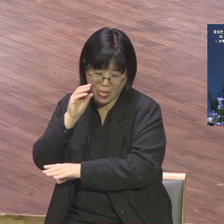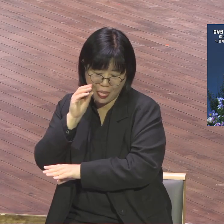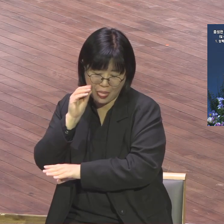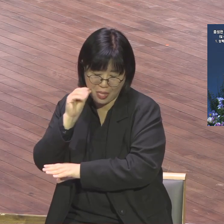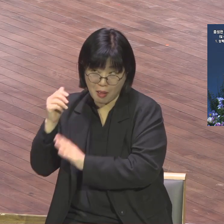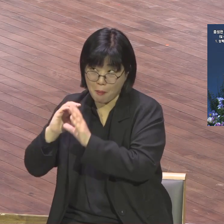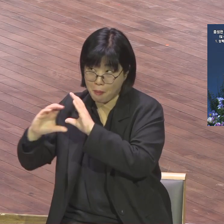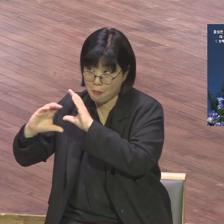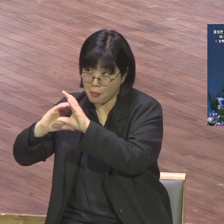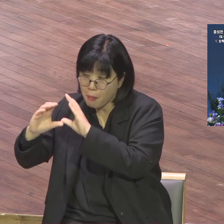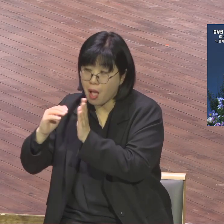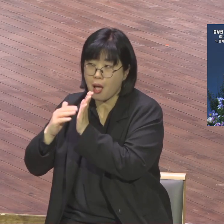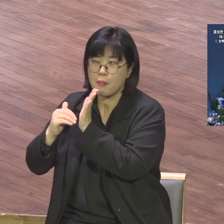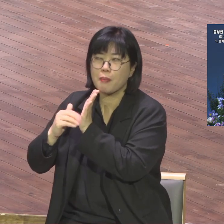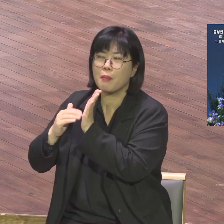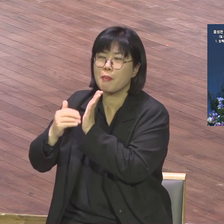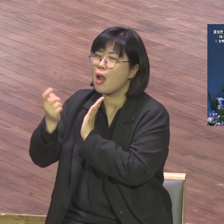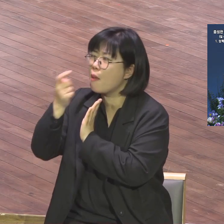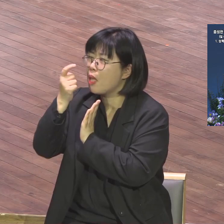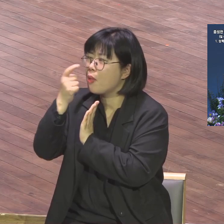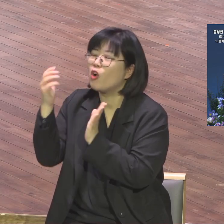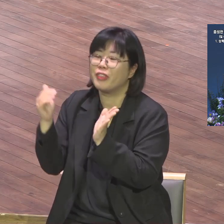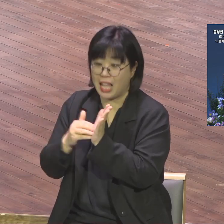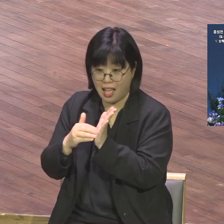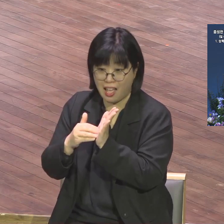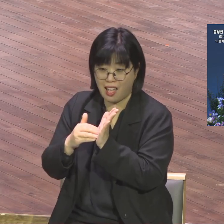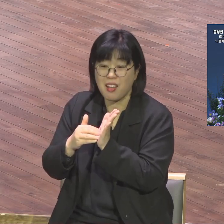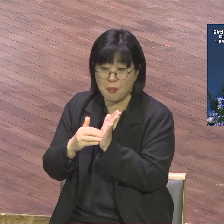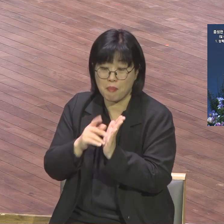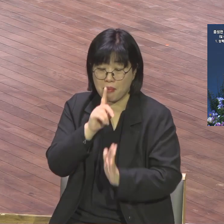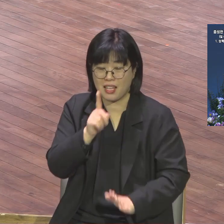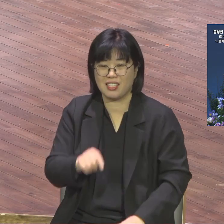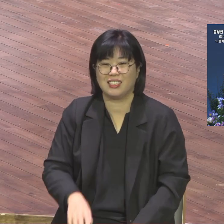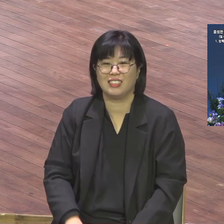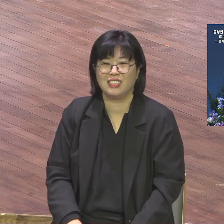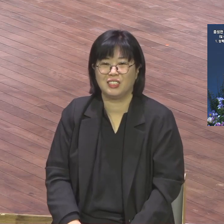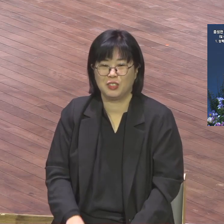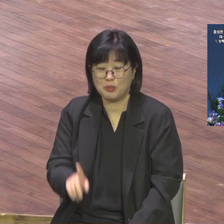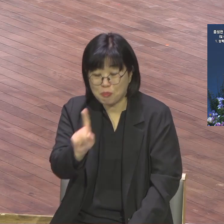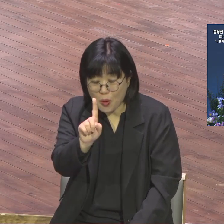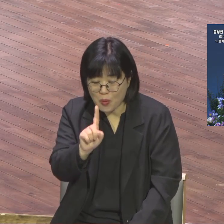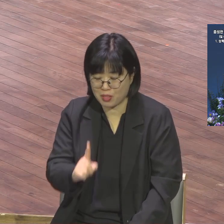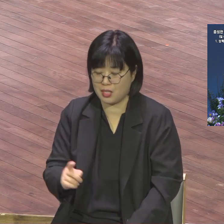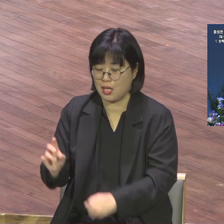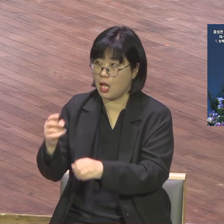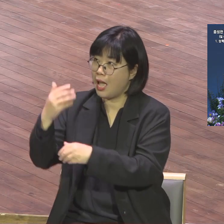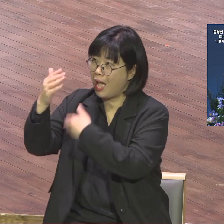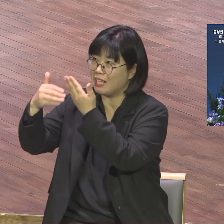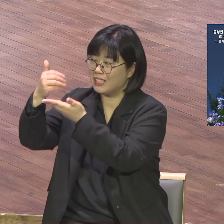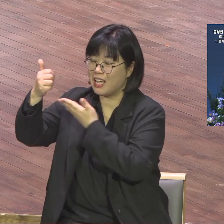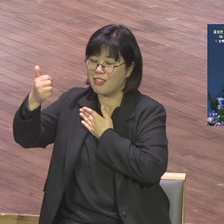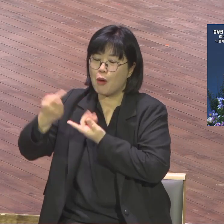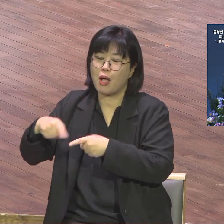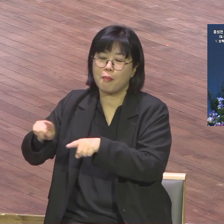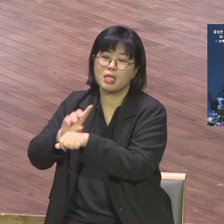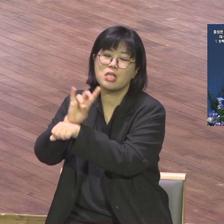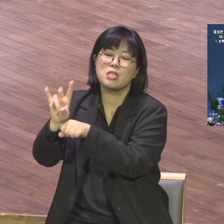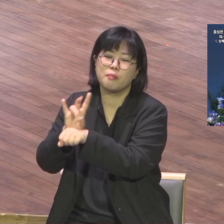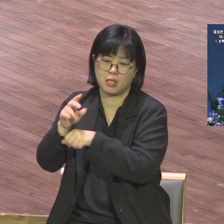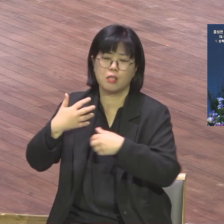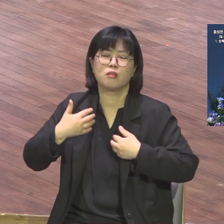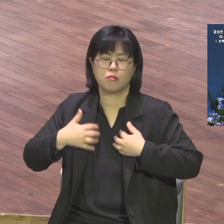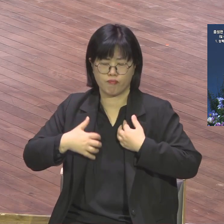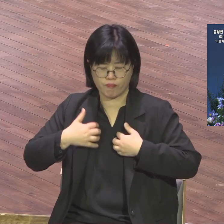그때 전수를 하는 겁니다. 하나님이 이 비밀을 주님과 24시 함께하는 체험. 그래서